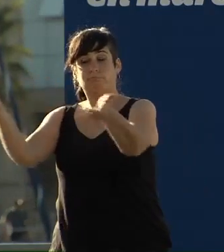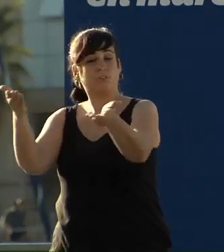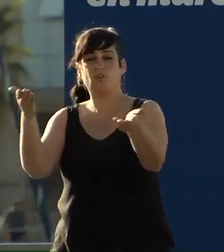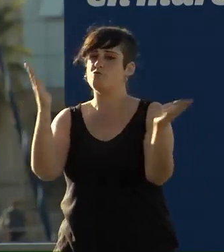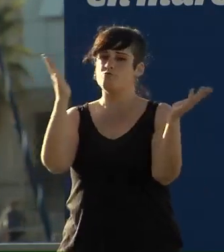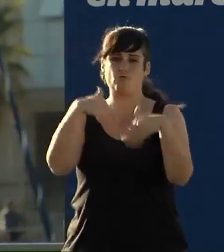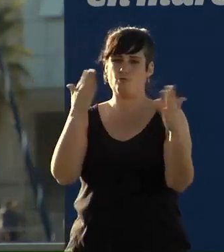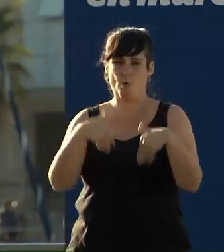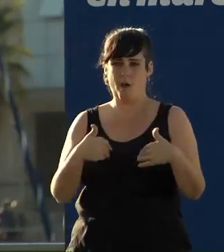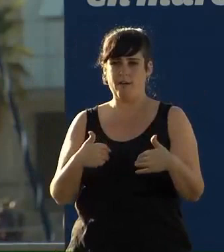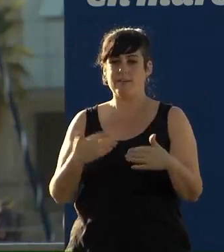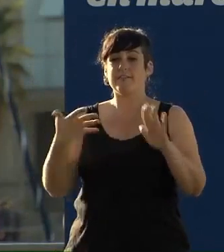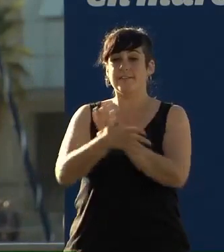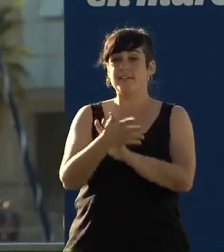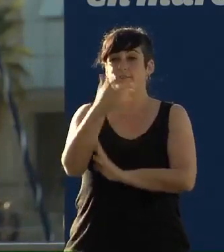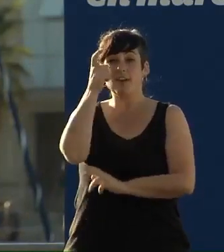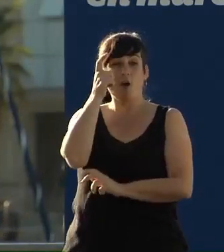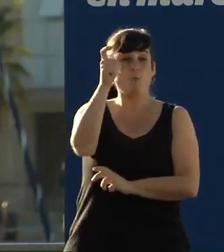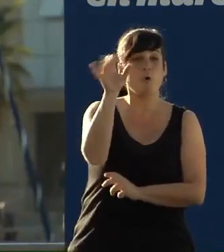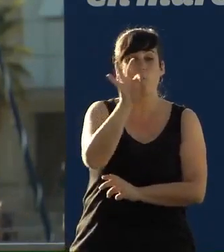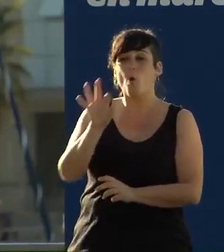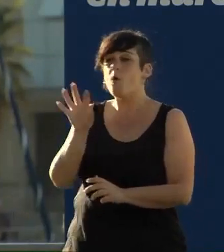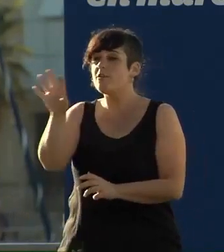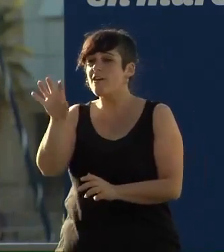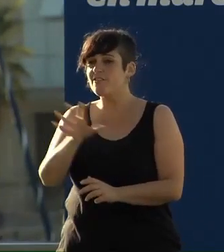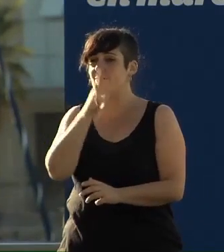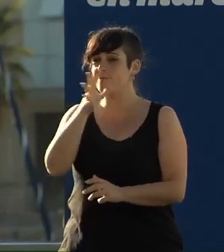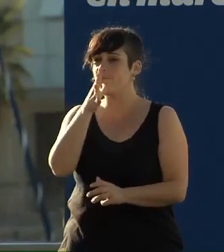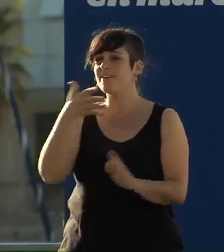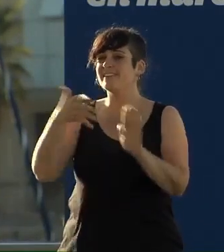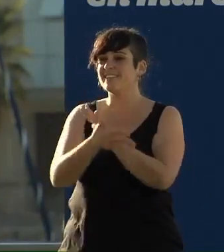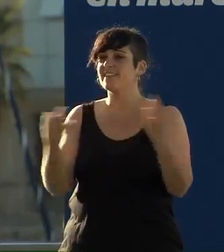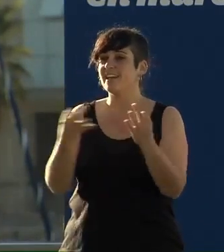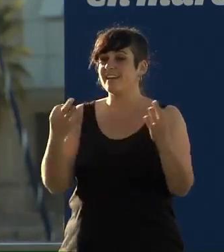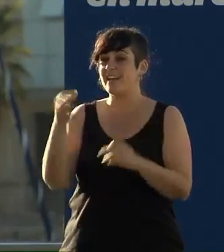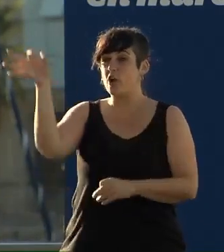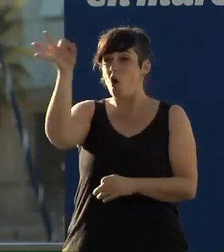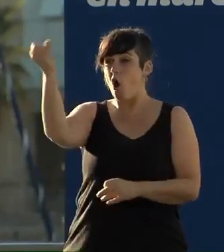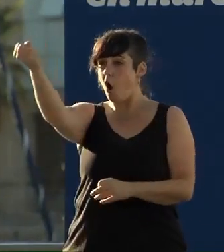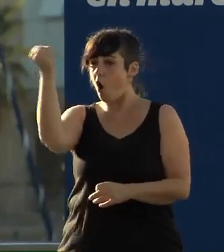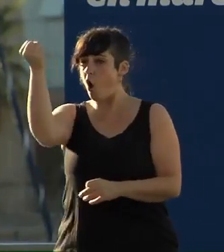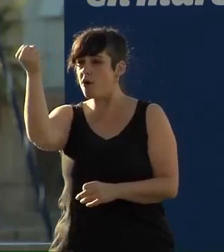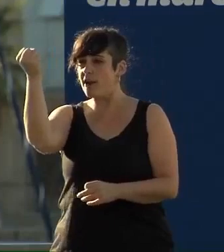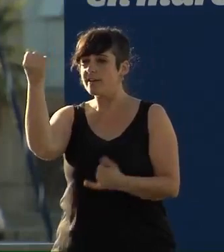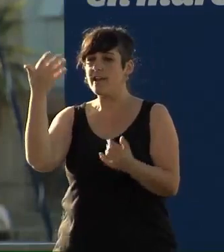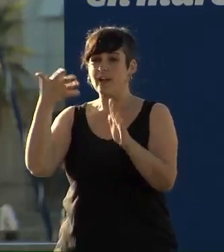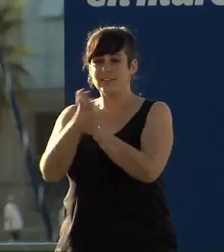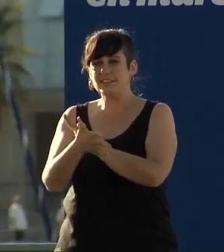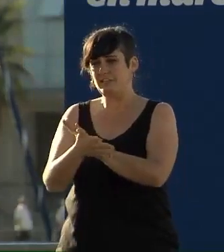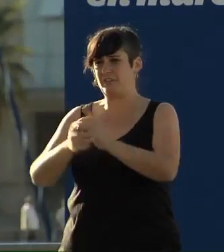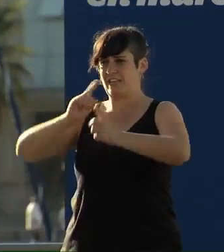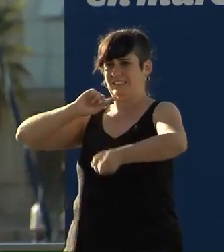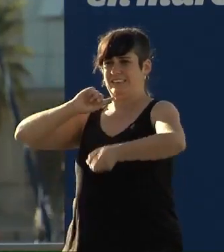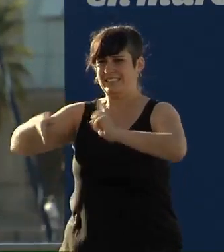a soberanía nacional cando é un pobo que é unha nación. Porque a soberanía nacional exercida por unha oligarquía é nacional, pero é despótica